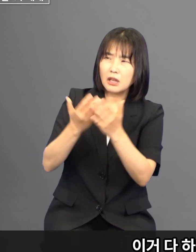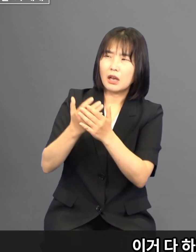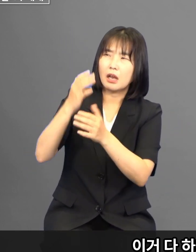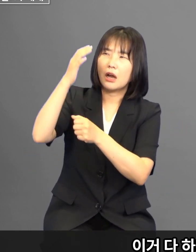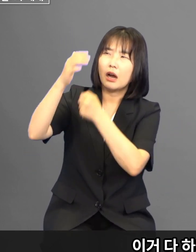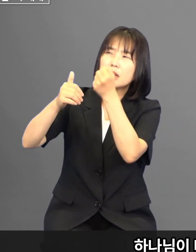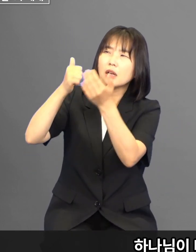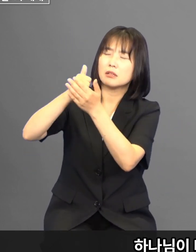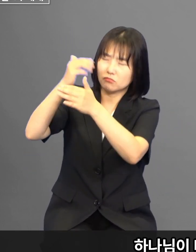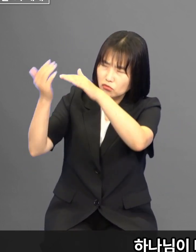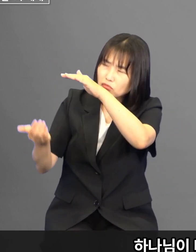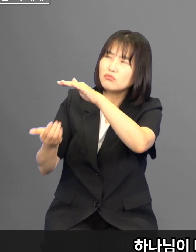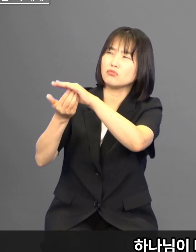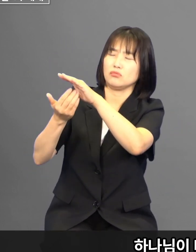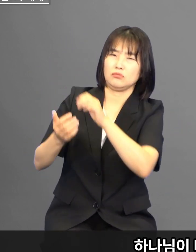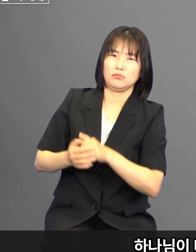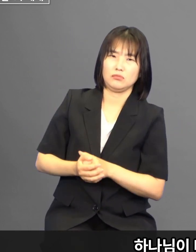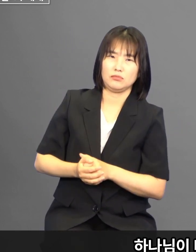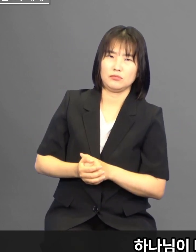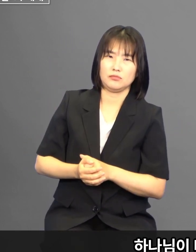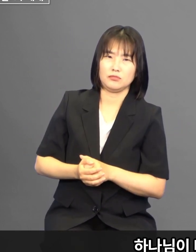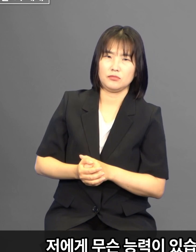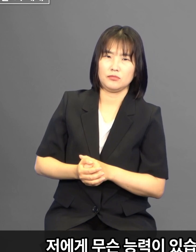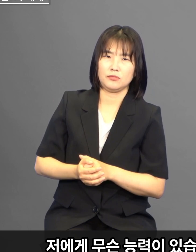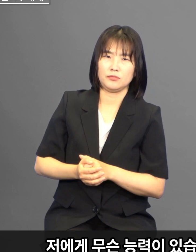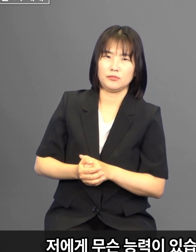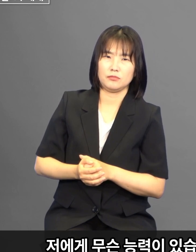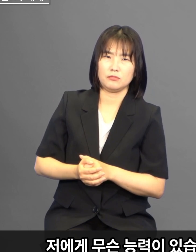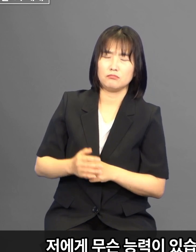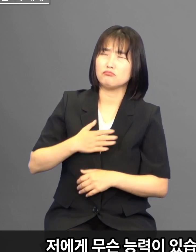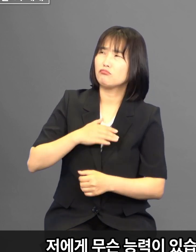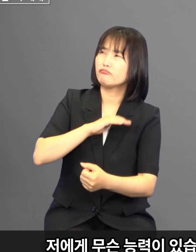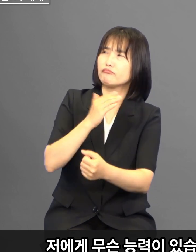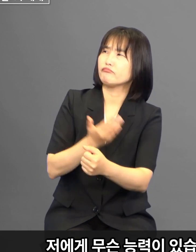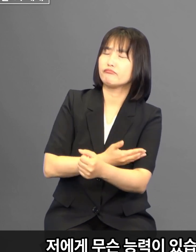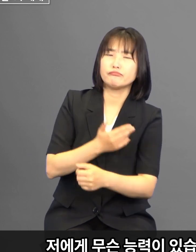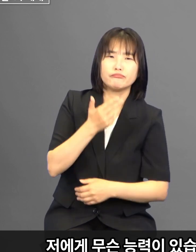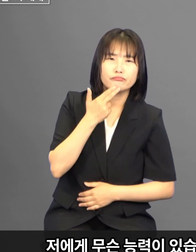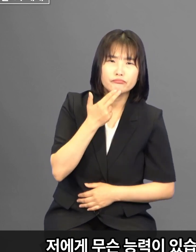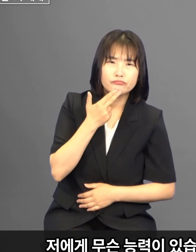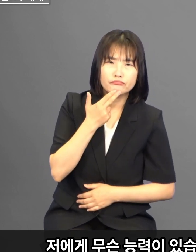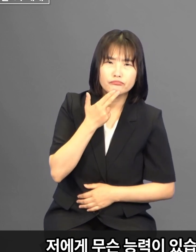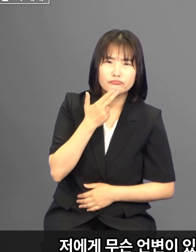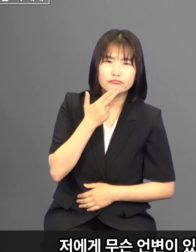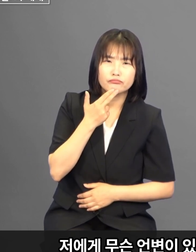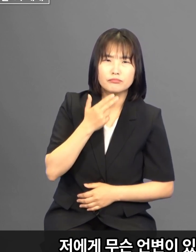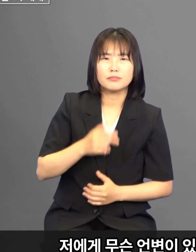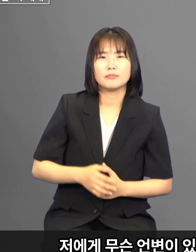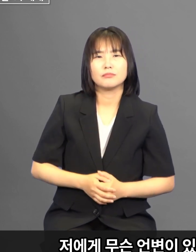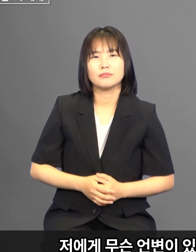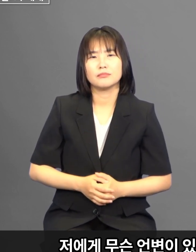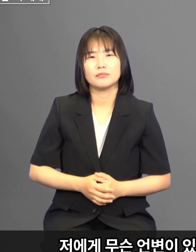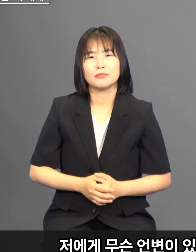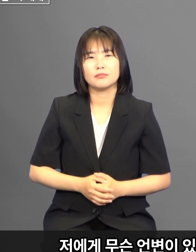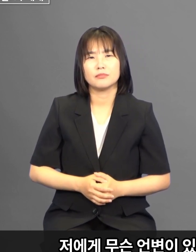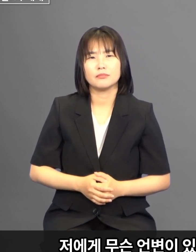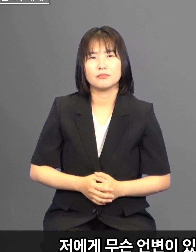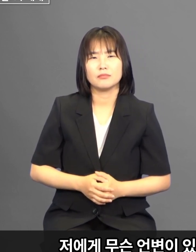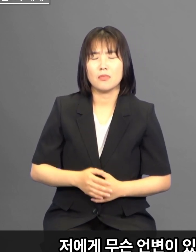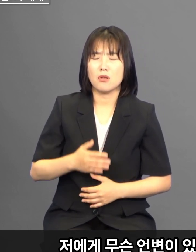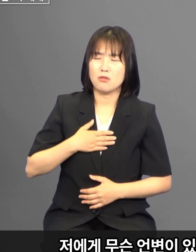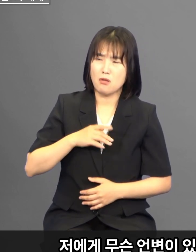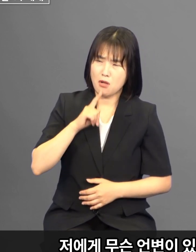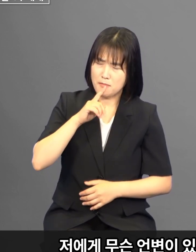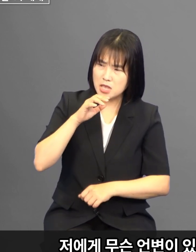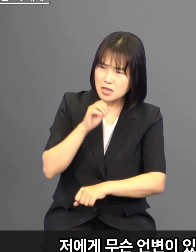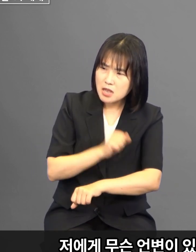거잖아요. 다 하나님이 다 마련해 주셨잖아요. 제게 무슨 능력이 있습니까? 제가 무슨 할 말이 있습니까? 저에게 무슨 언변이